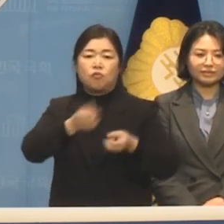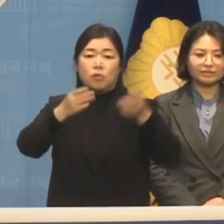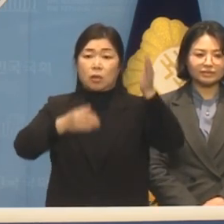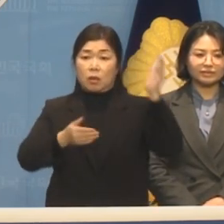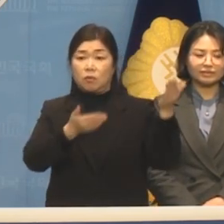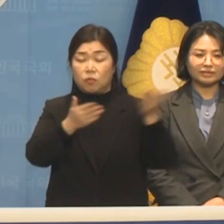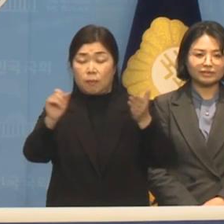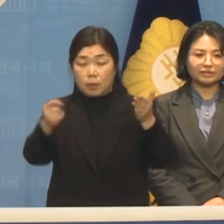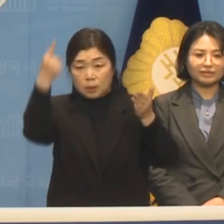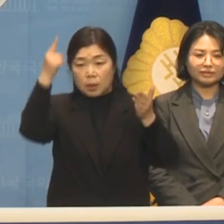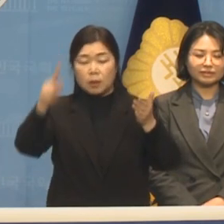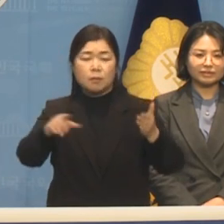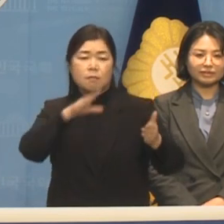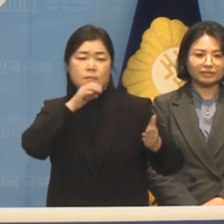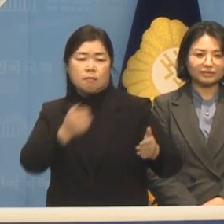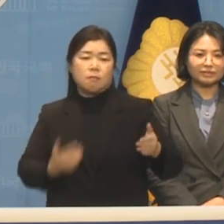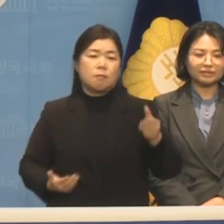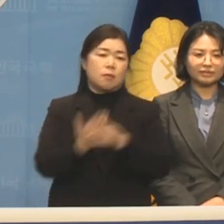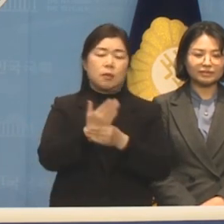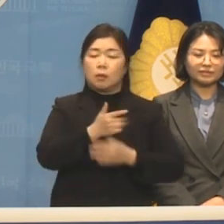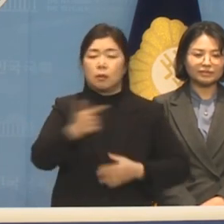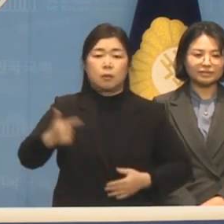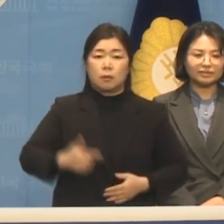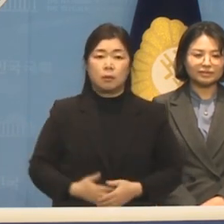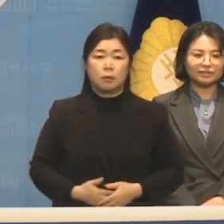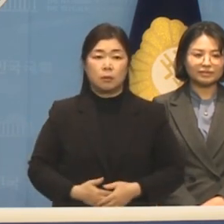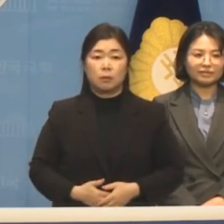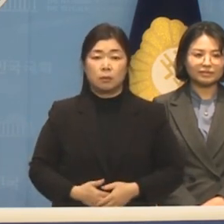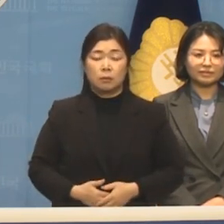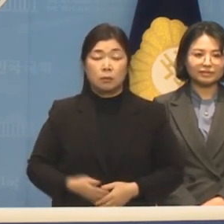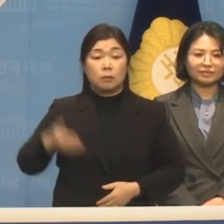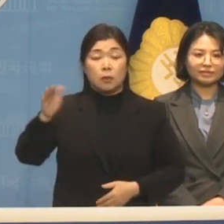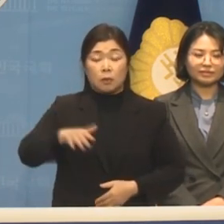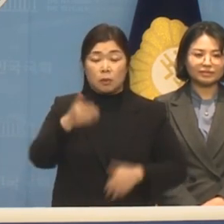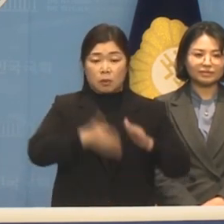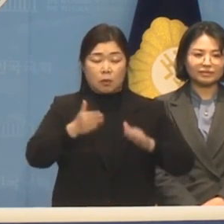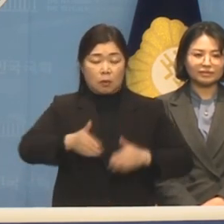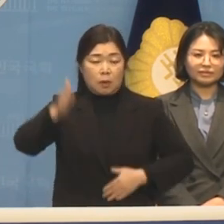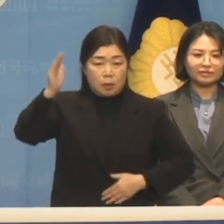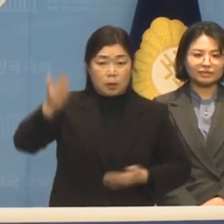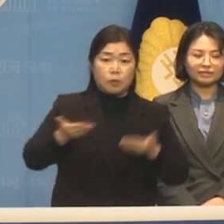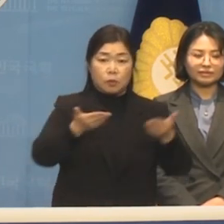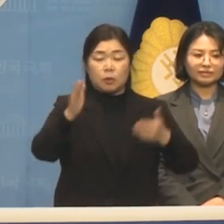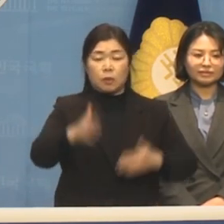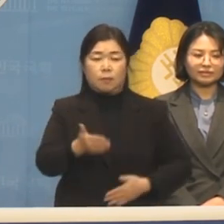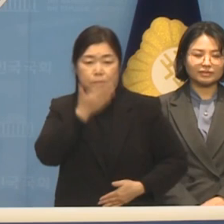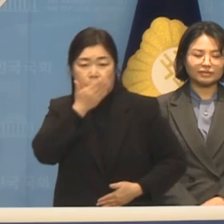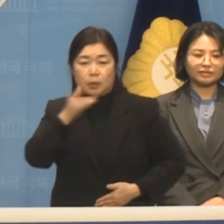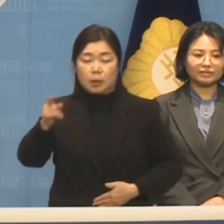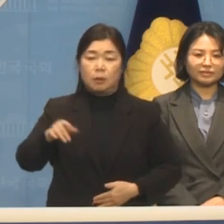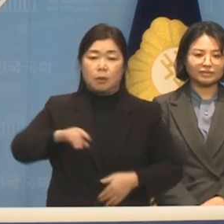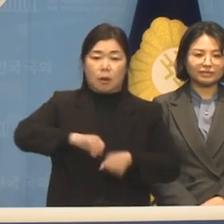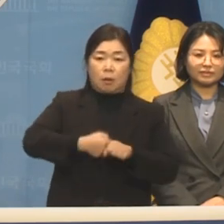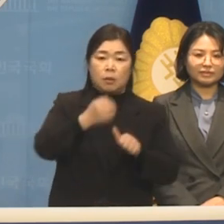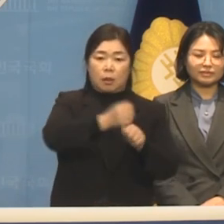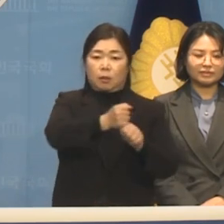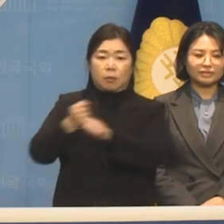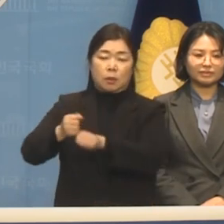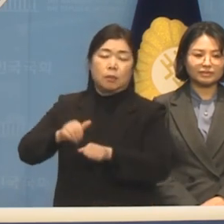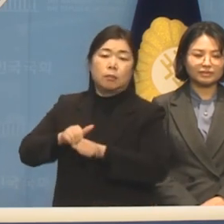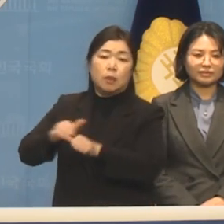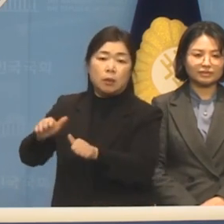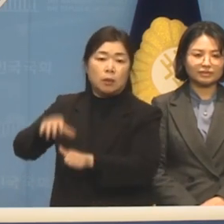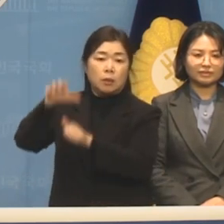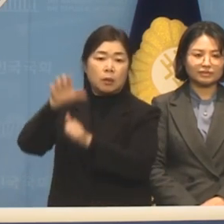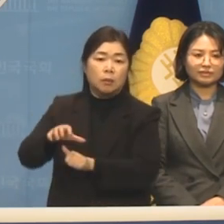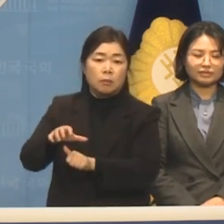순간 이미 저항은 예견된 것이었습니다. 그럼에도 정당한 목소리를 입틀막하고 강제 연행,